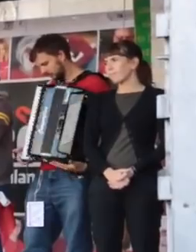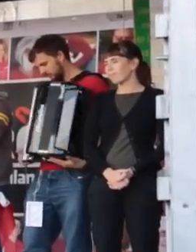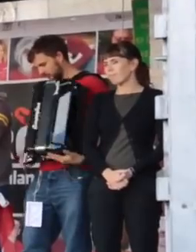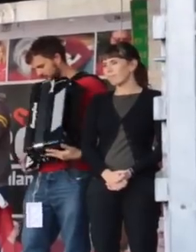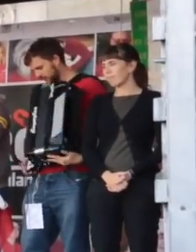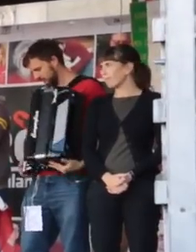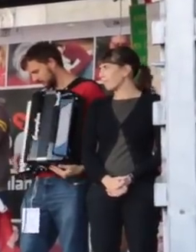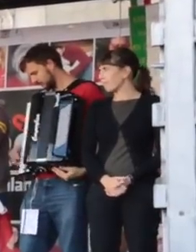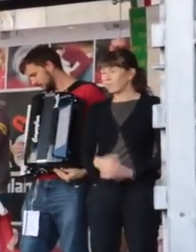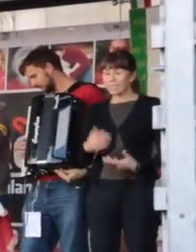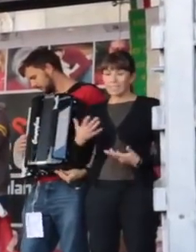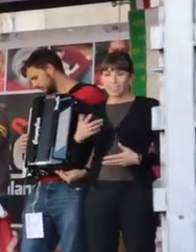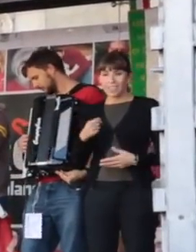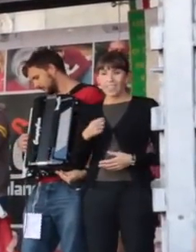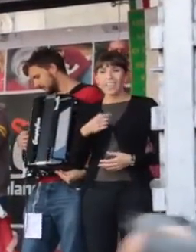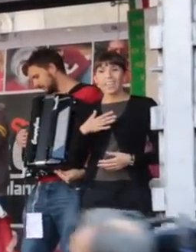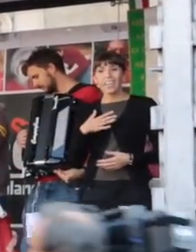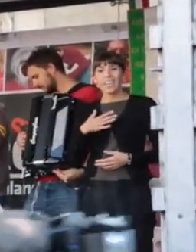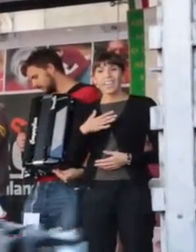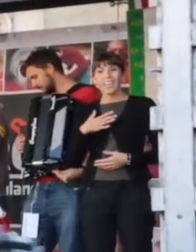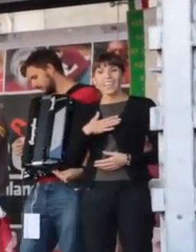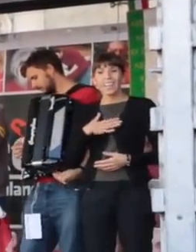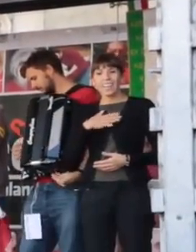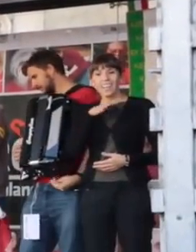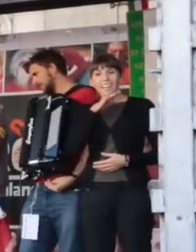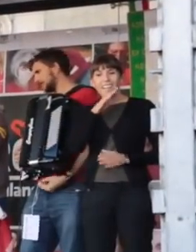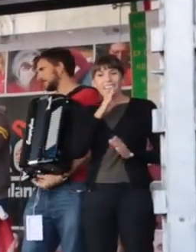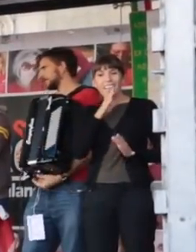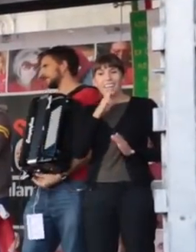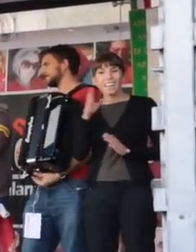Che comincio ad avere un'età ma poi mi commuovo.